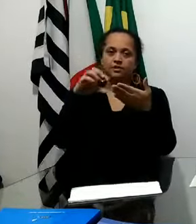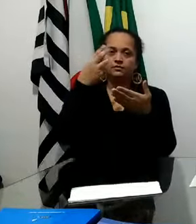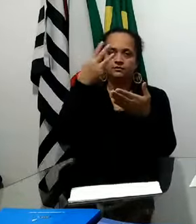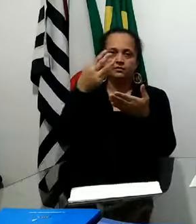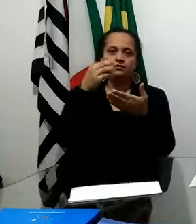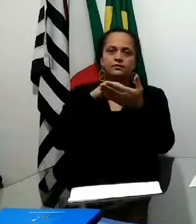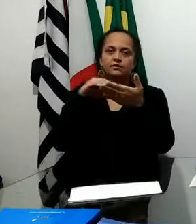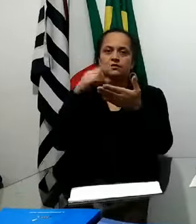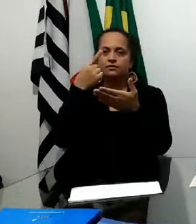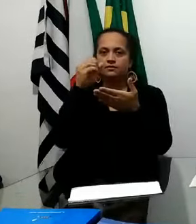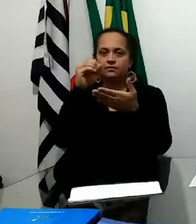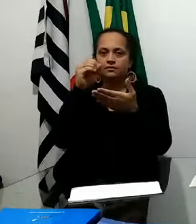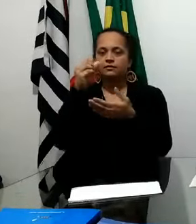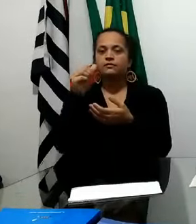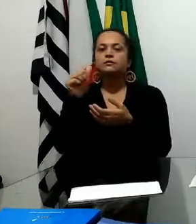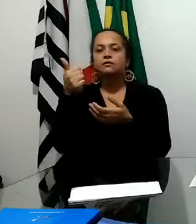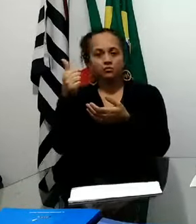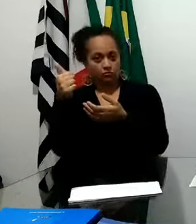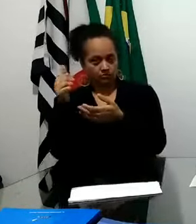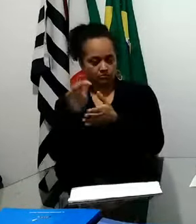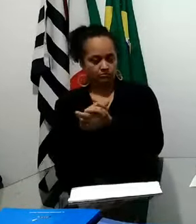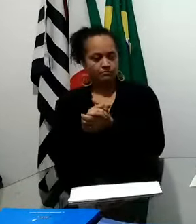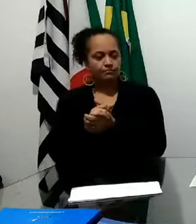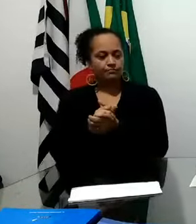11. Diz assim, ó.